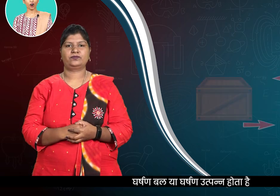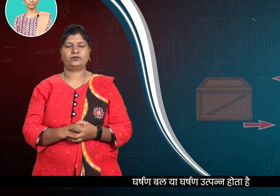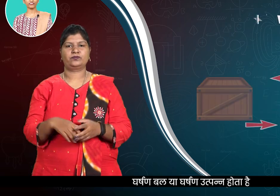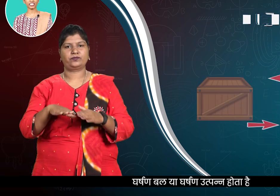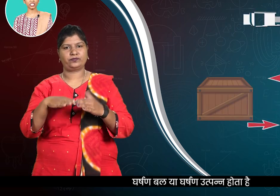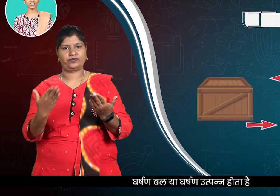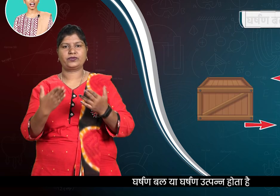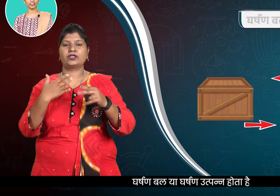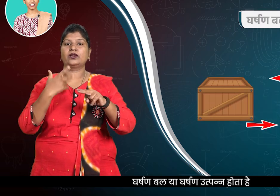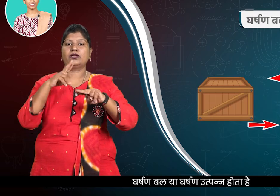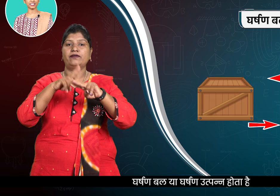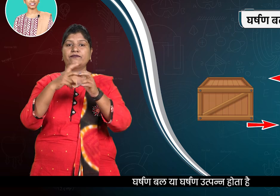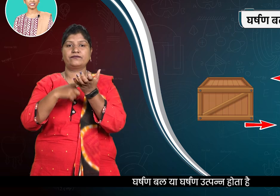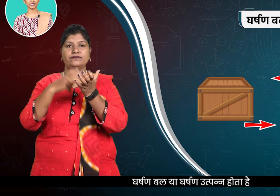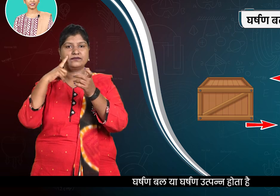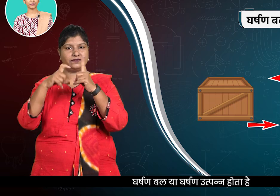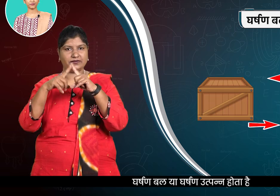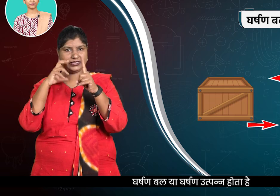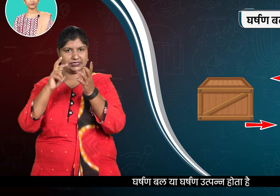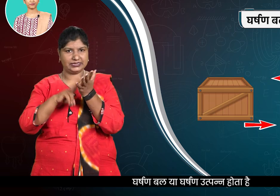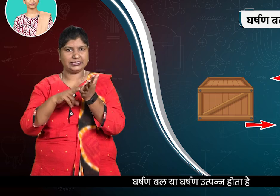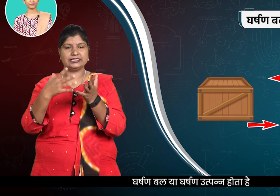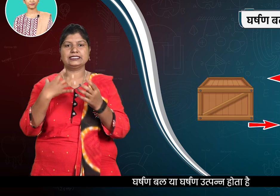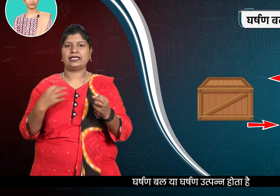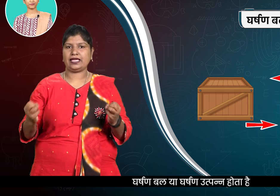यानि घर्षन उत्पन होता है